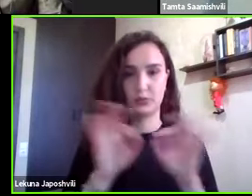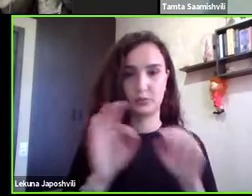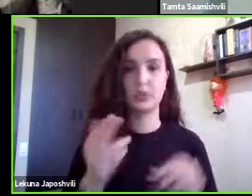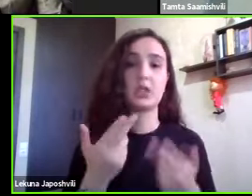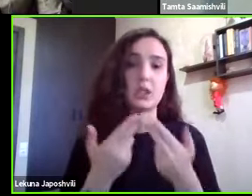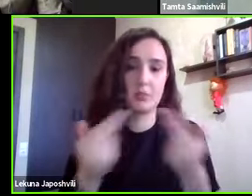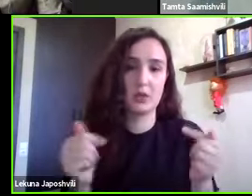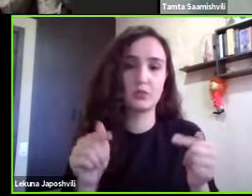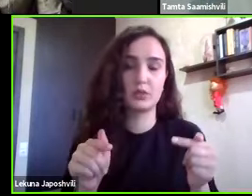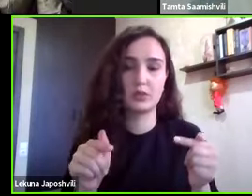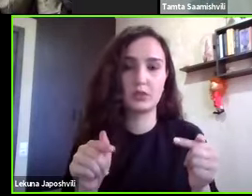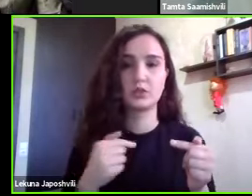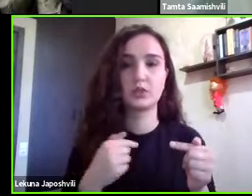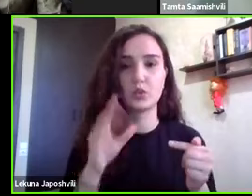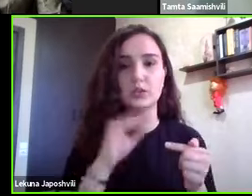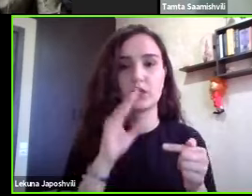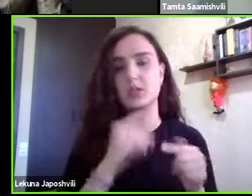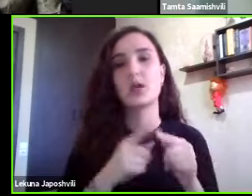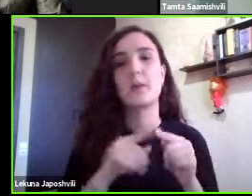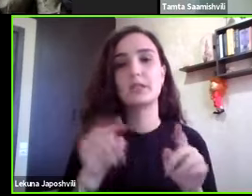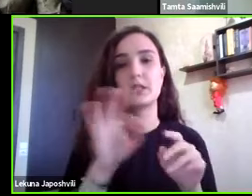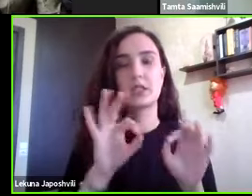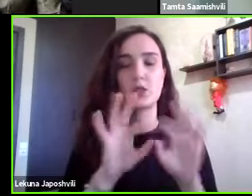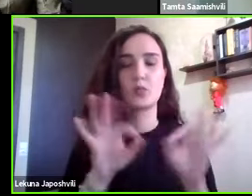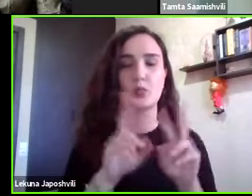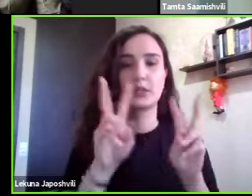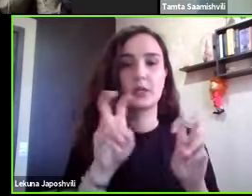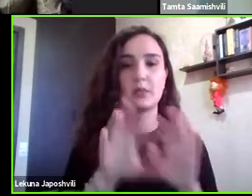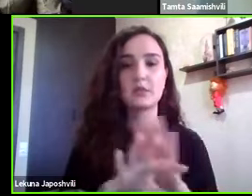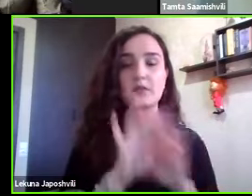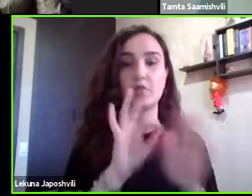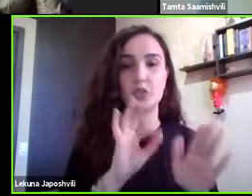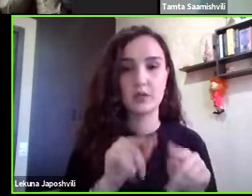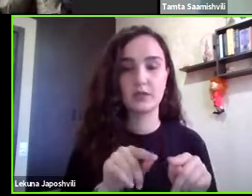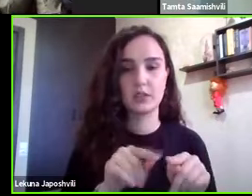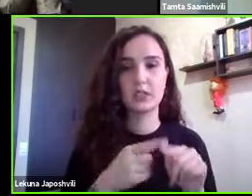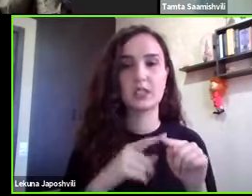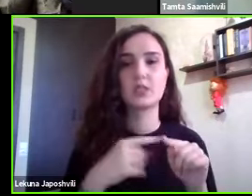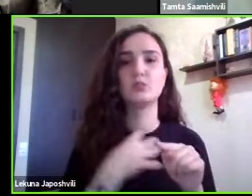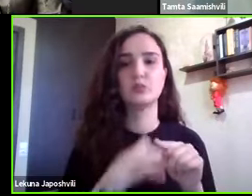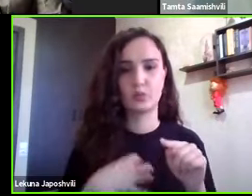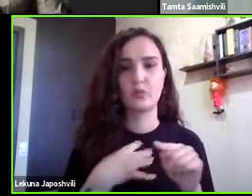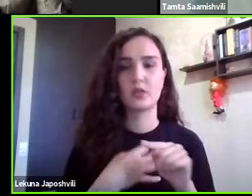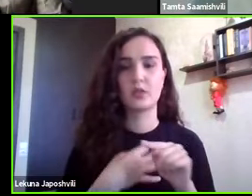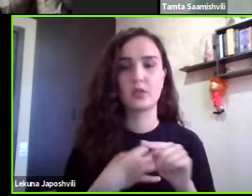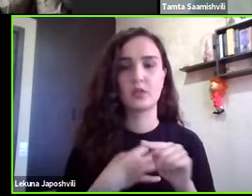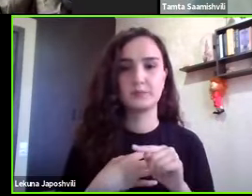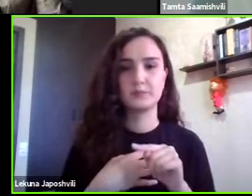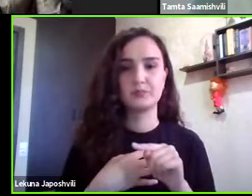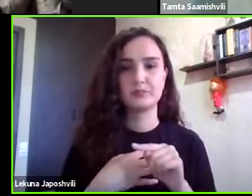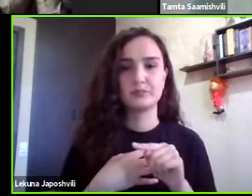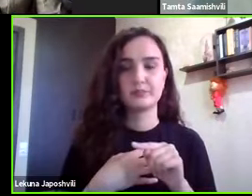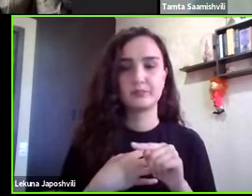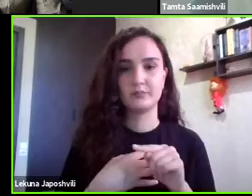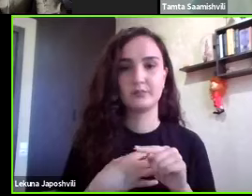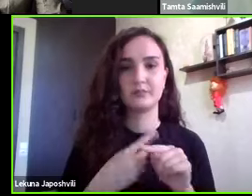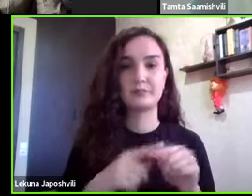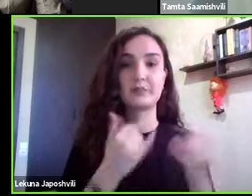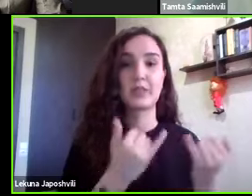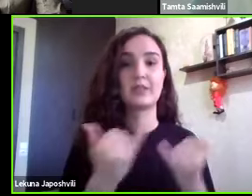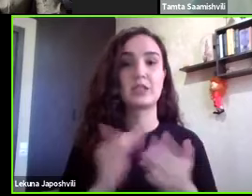თქმა უნდა, როდესაც ამ სასაუბრო თემას ვირჩევდით, ერთ მნიშვნელოვნად ეხა გვერდს ვერაულიდით